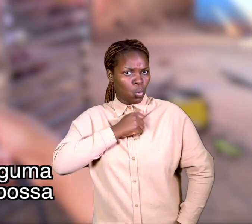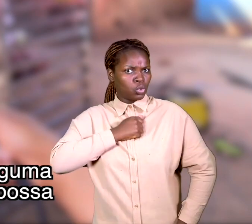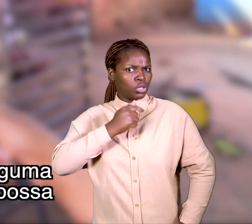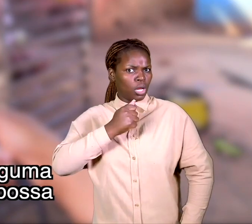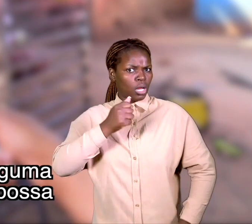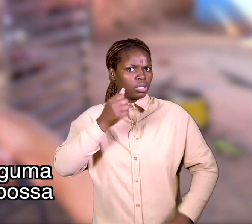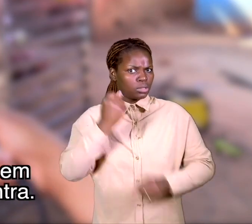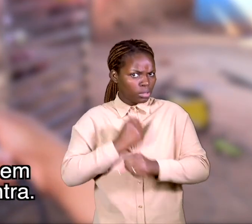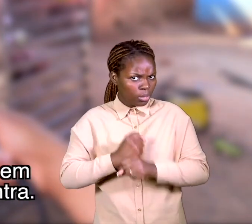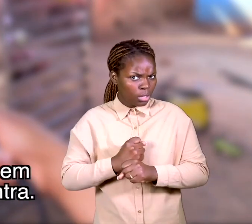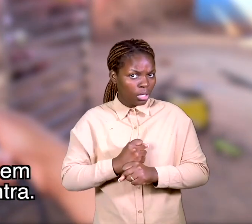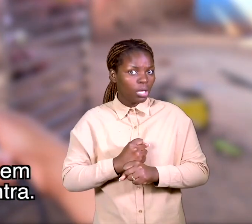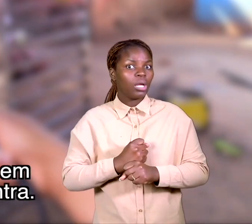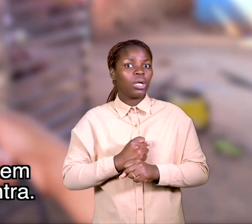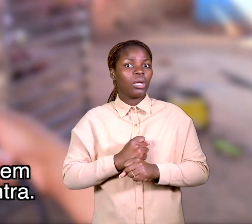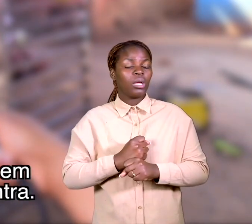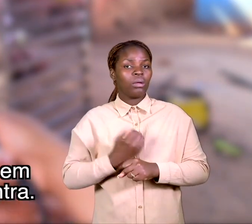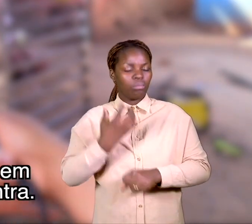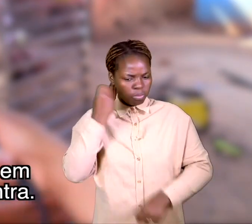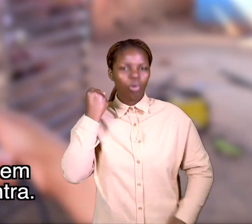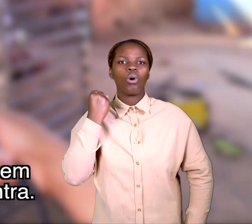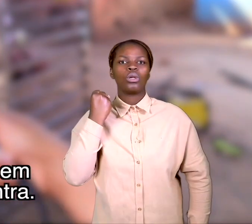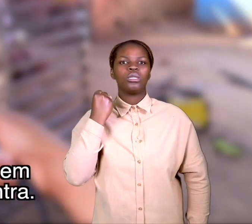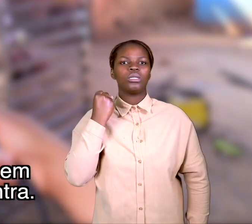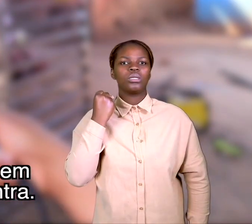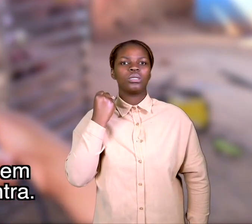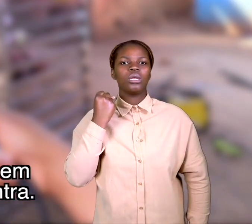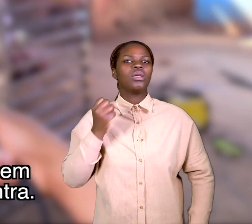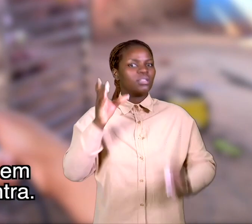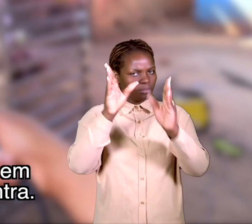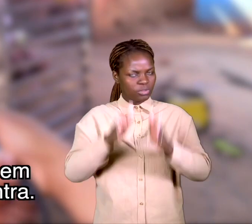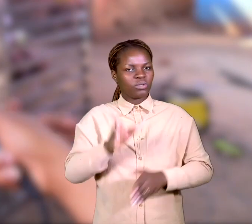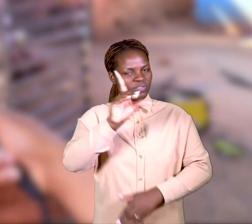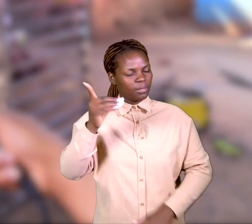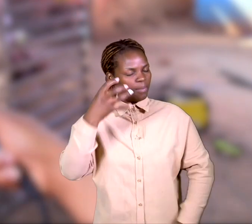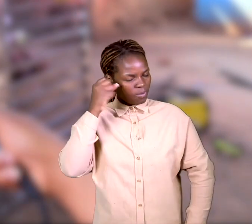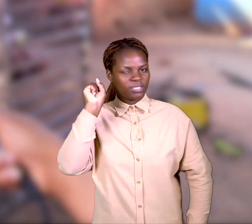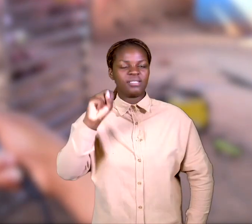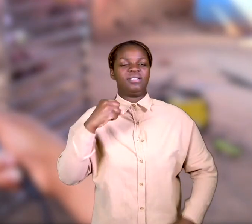atividade que a pessoa possa exercer nas condições em que a mesma se encontra.